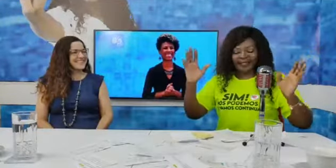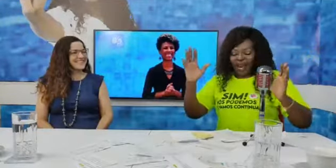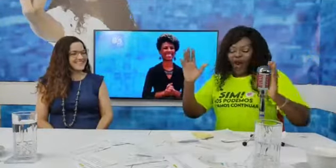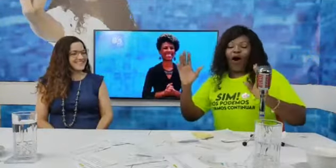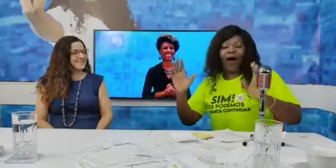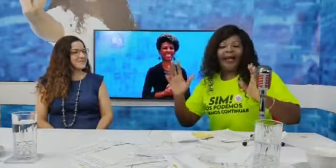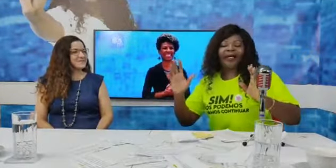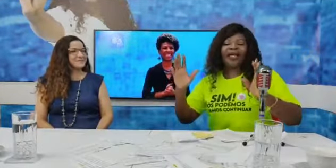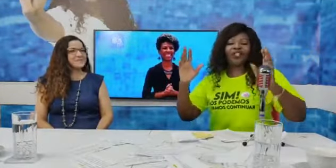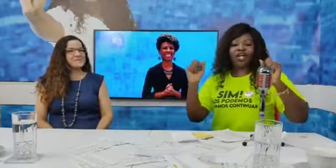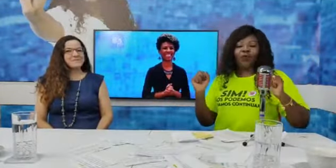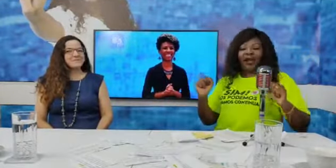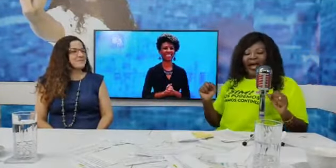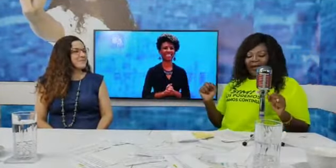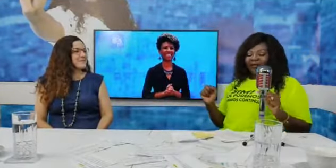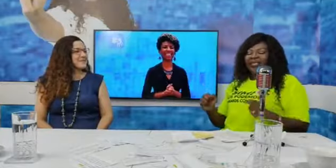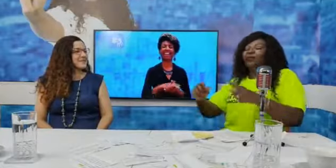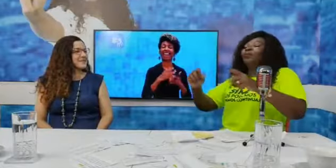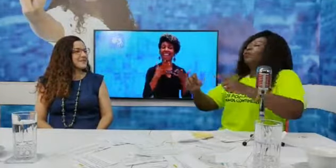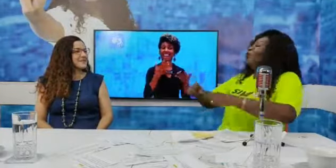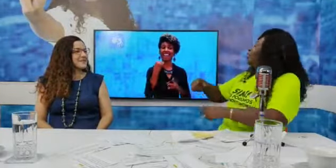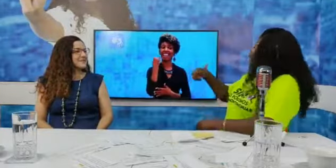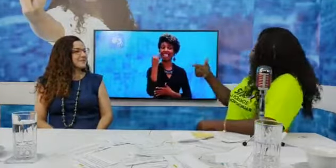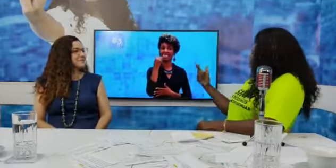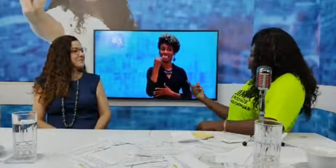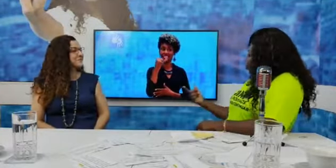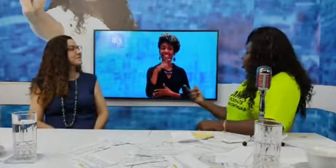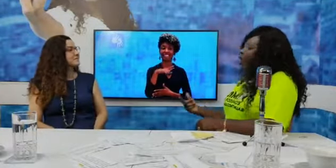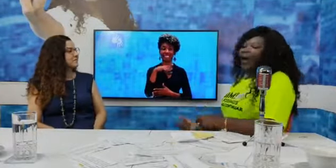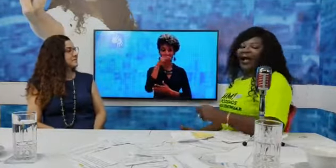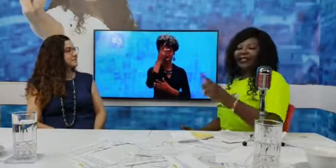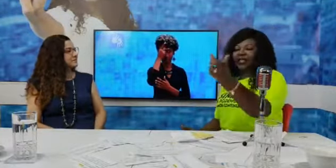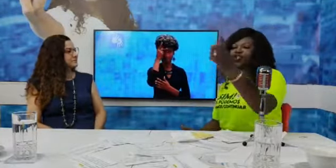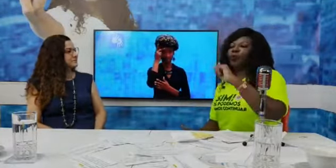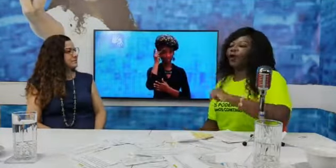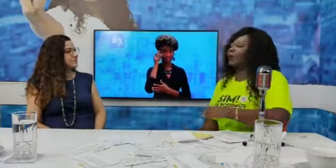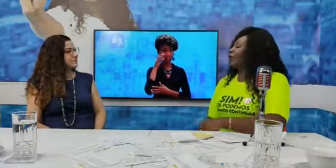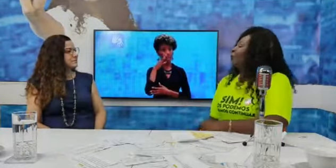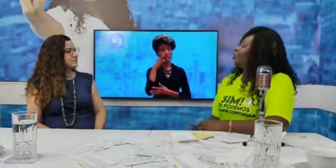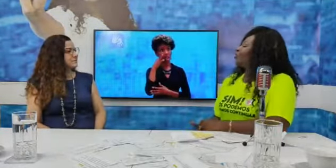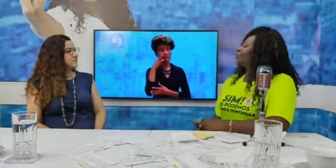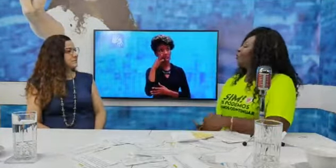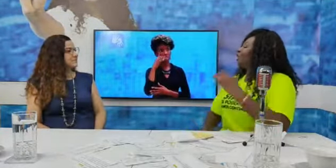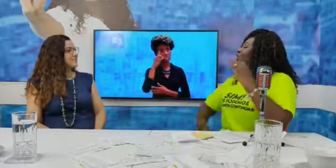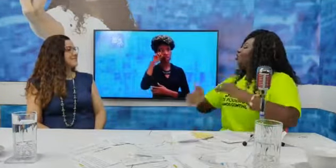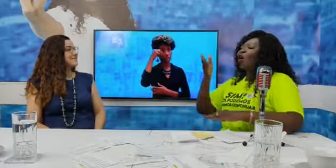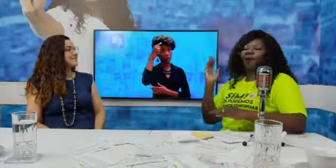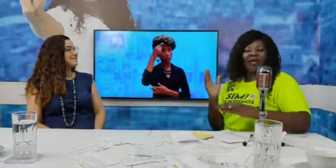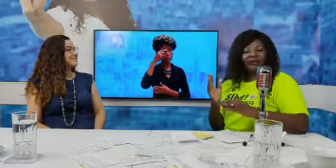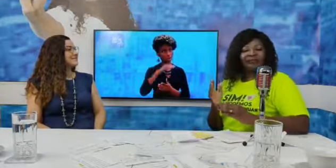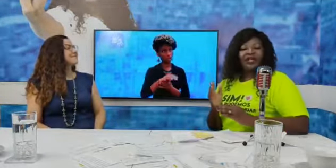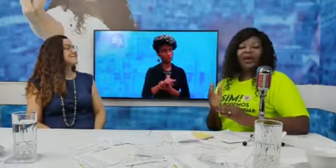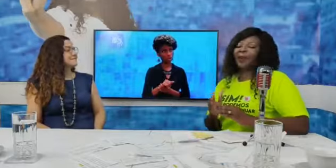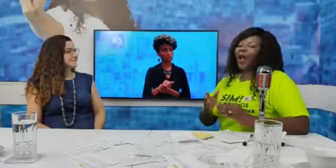Parabéns. Olha, deixando claro que muita gente assiste o programa depois, quando ele